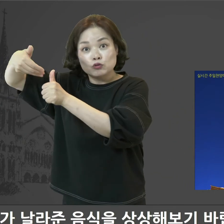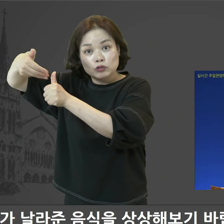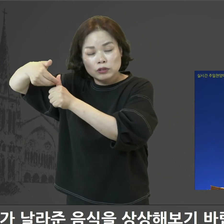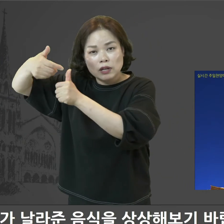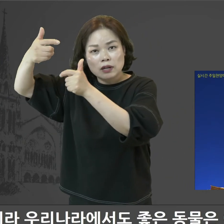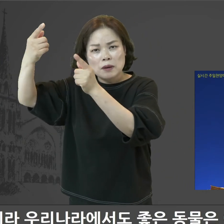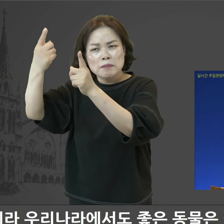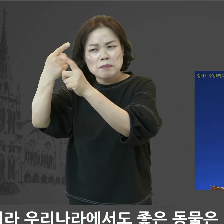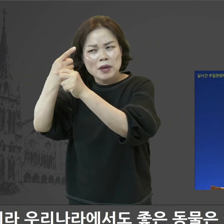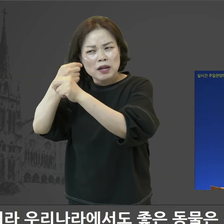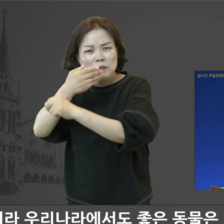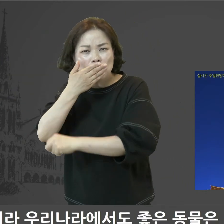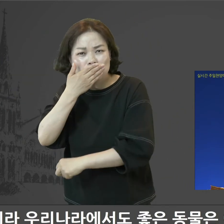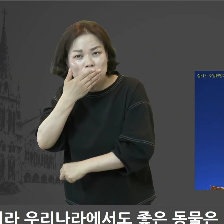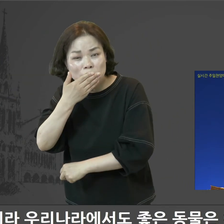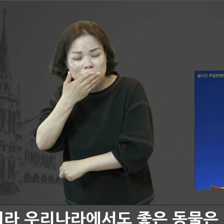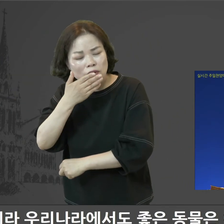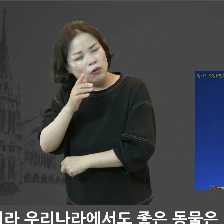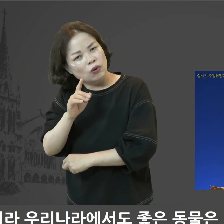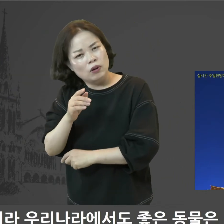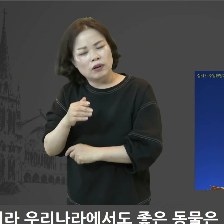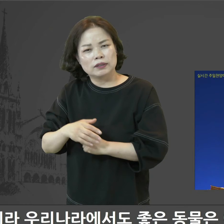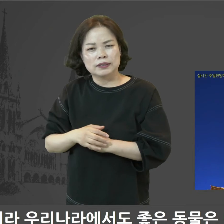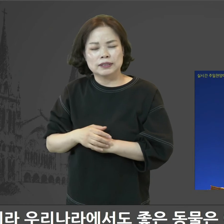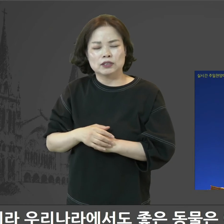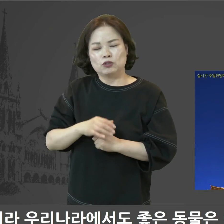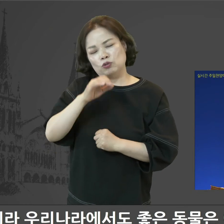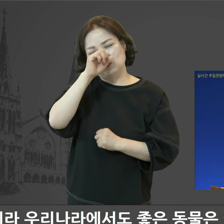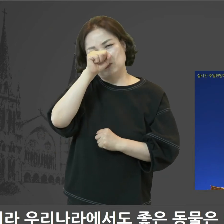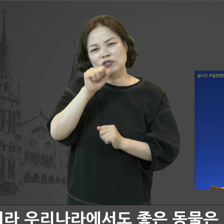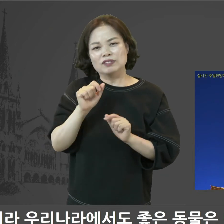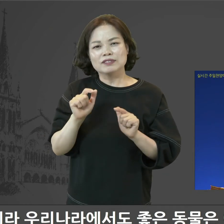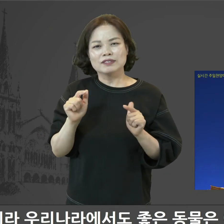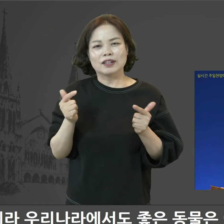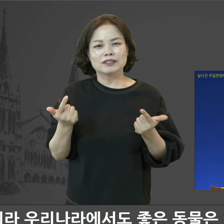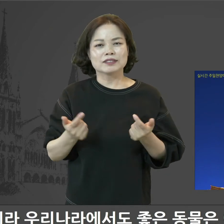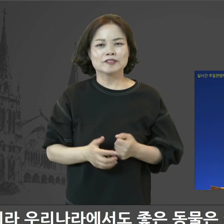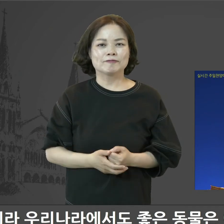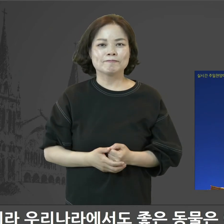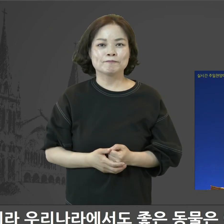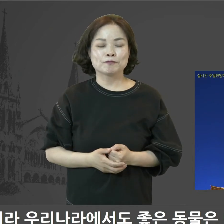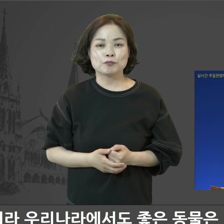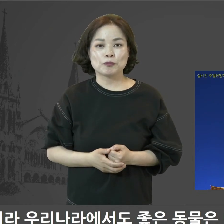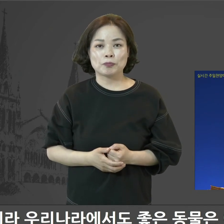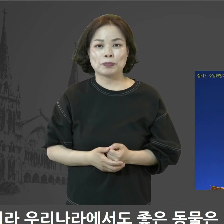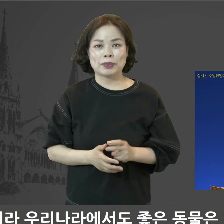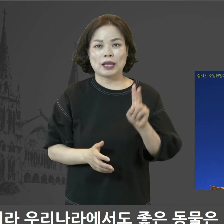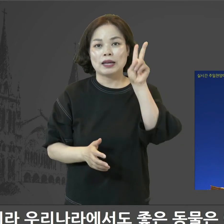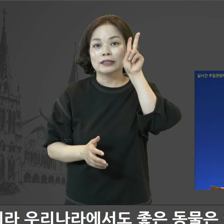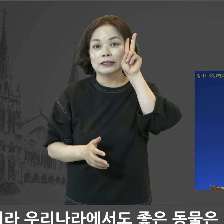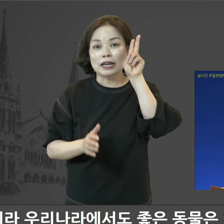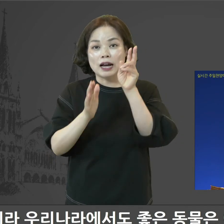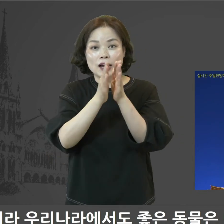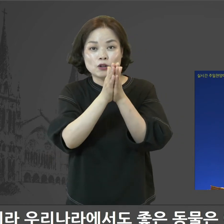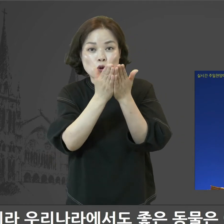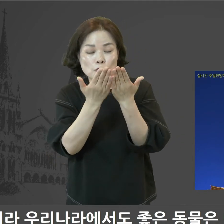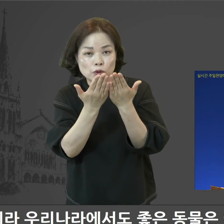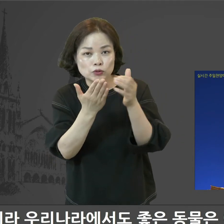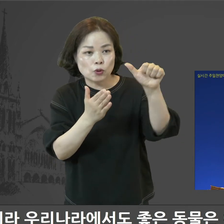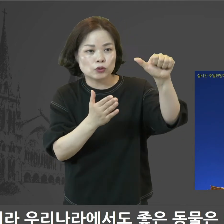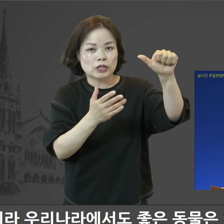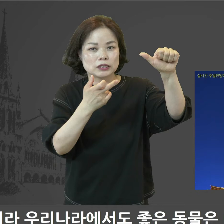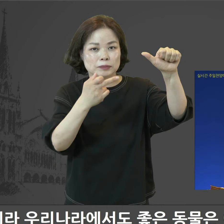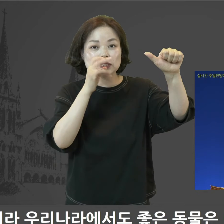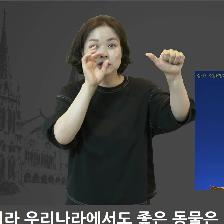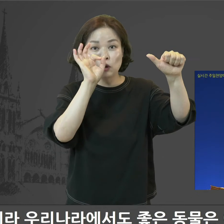날마다 먹는다는 것은 어쩌면 유쾌하지만은 않을 것입니다. 야고보서 5장 17절의 말씀을 보면